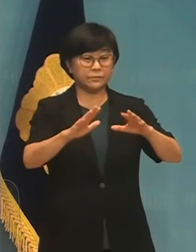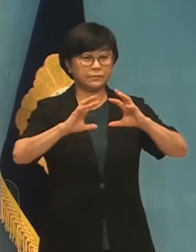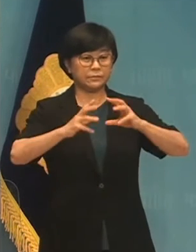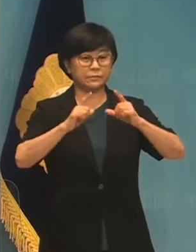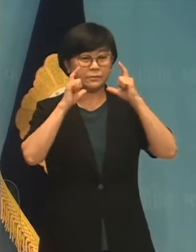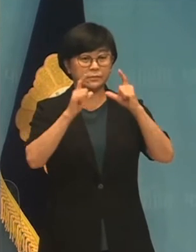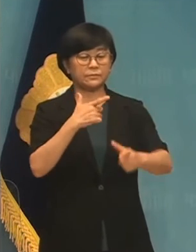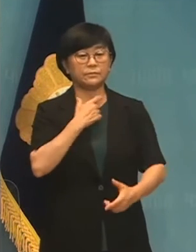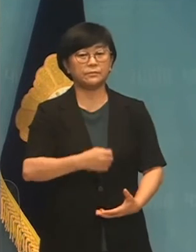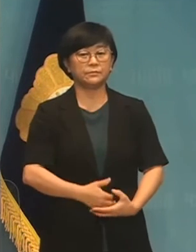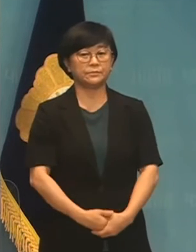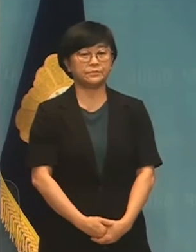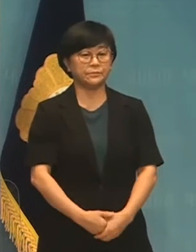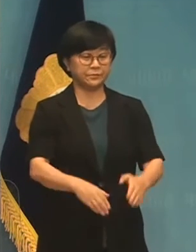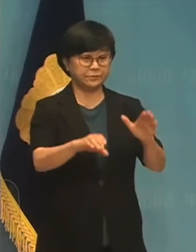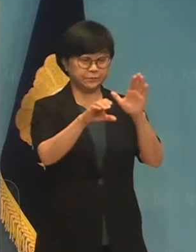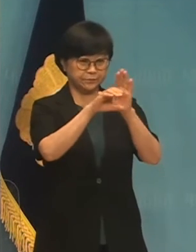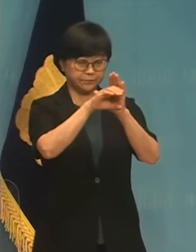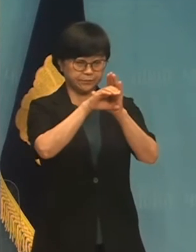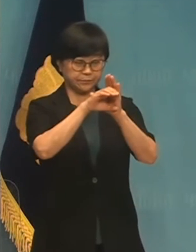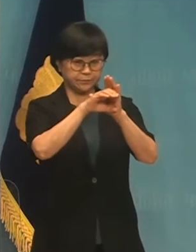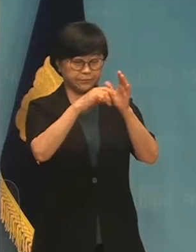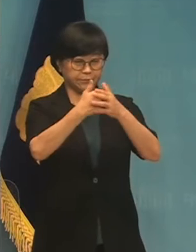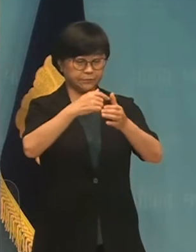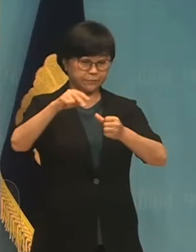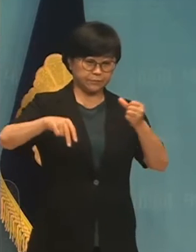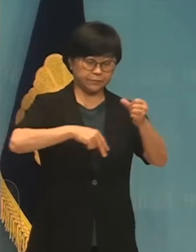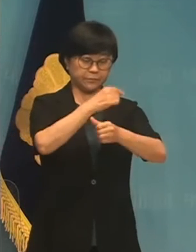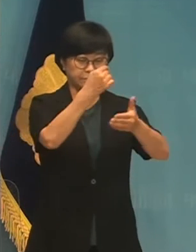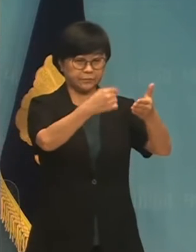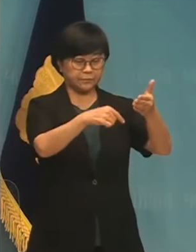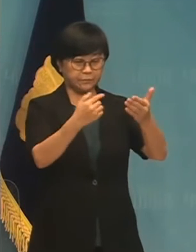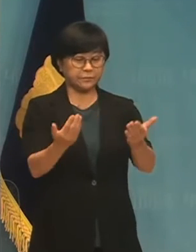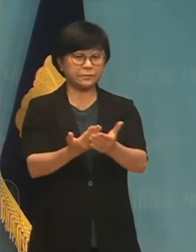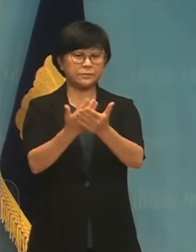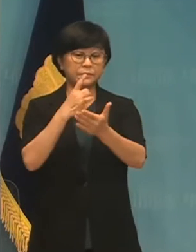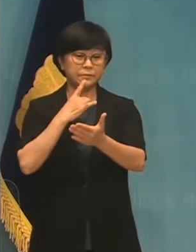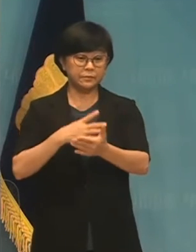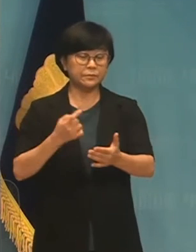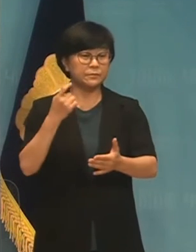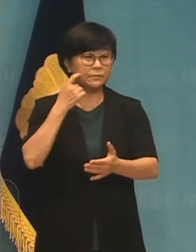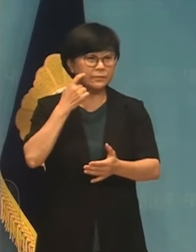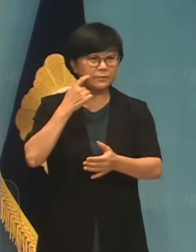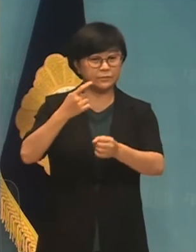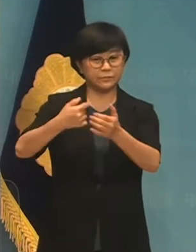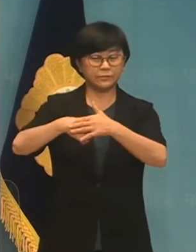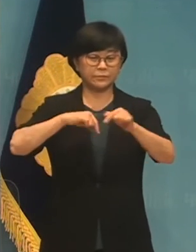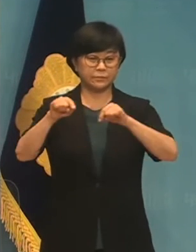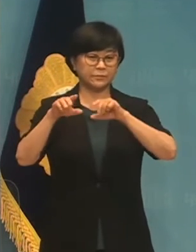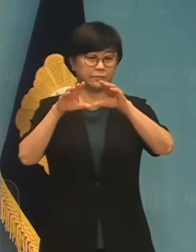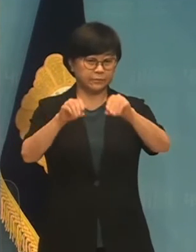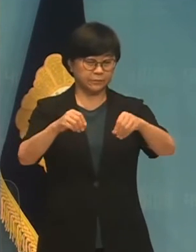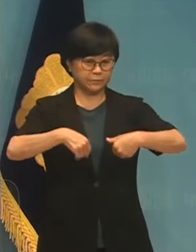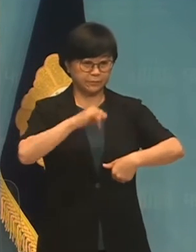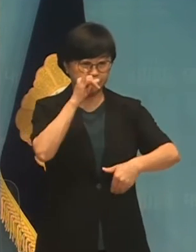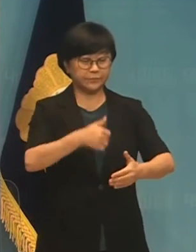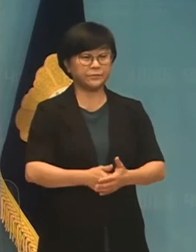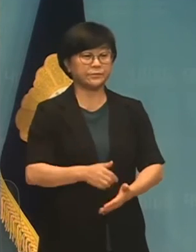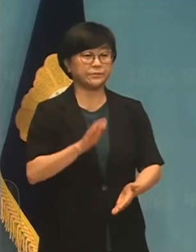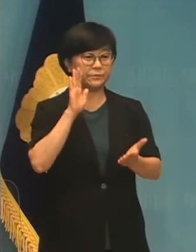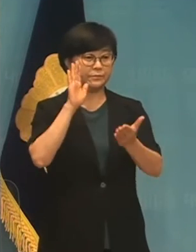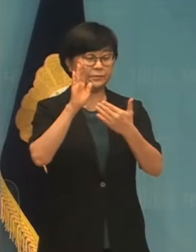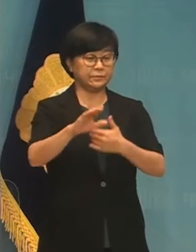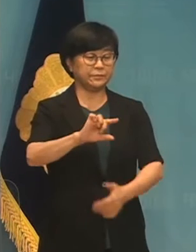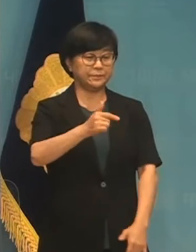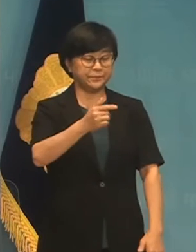것입니다. 코로나의 기운 앞에서도 성장만을 외치는 가짜 정치는 멈춰야 합니다. 더는